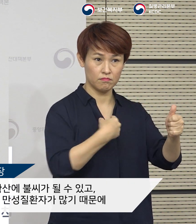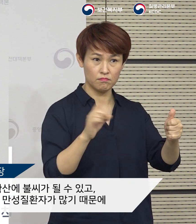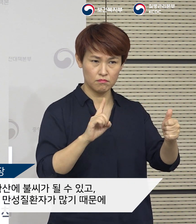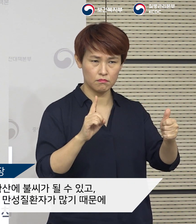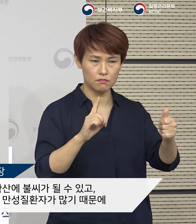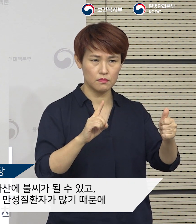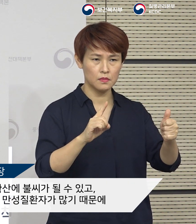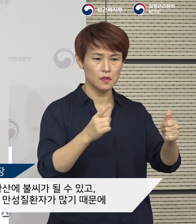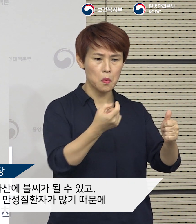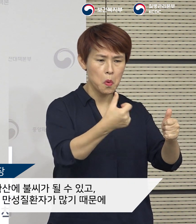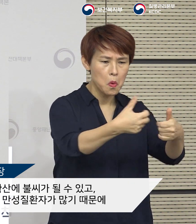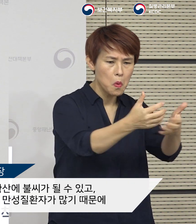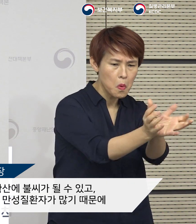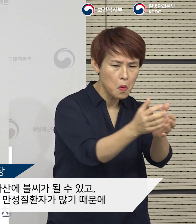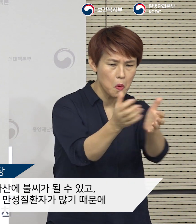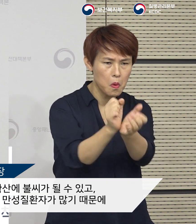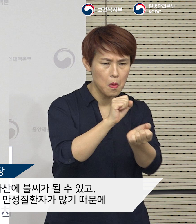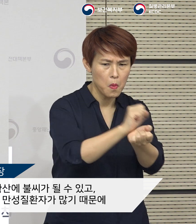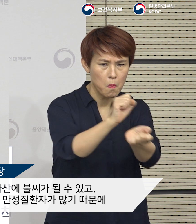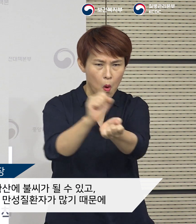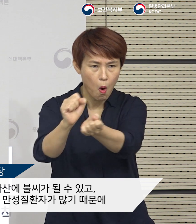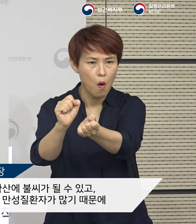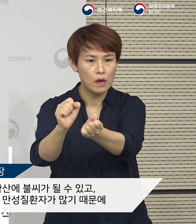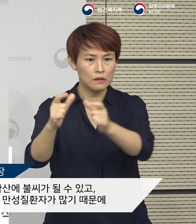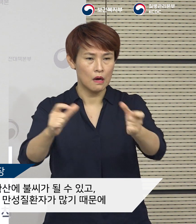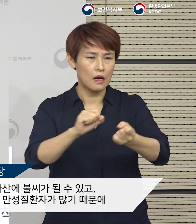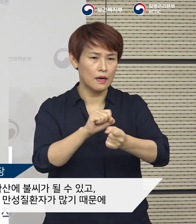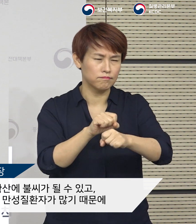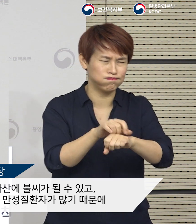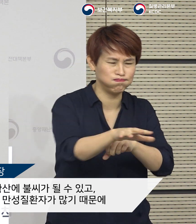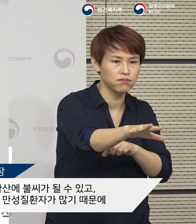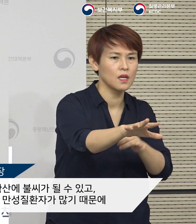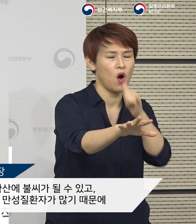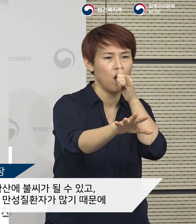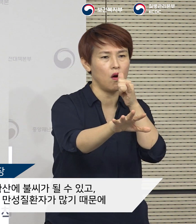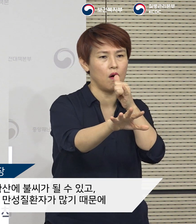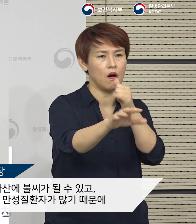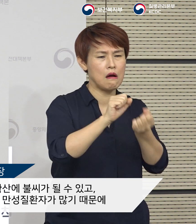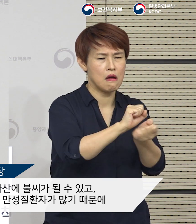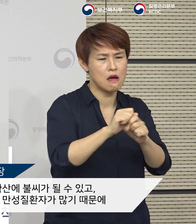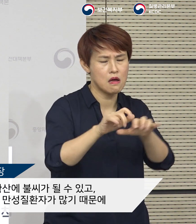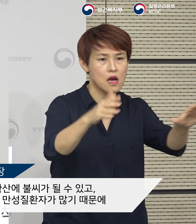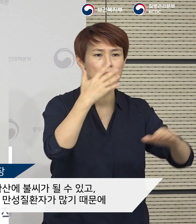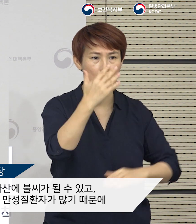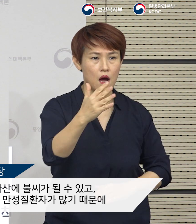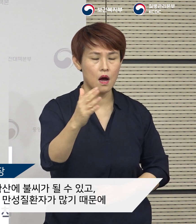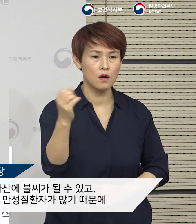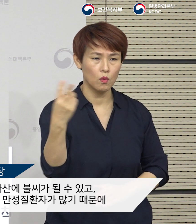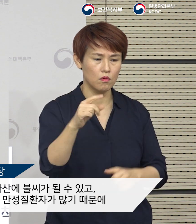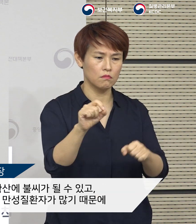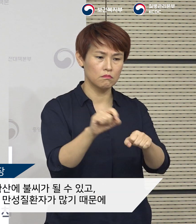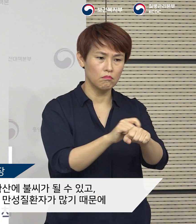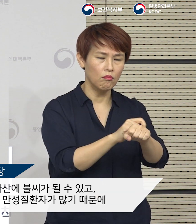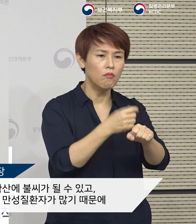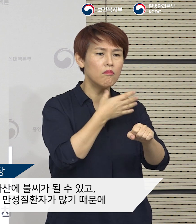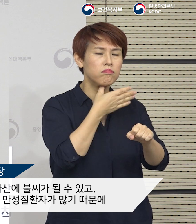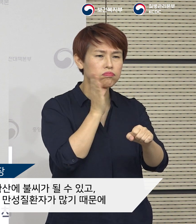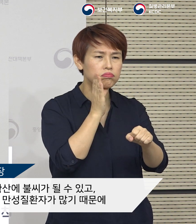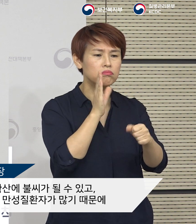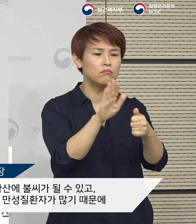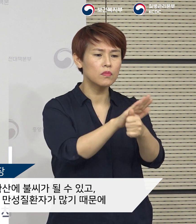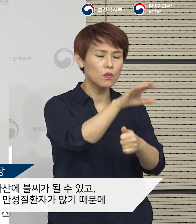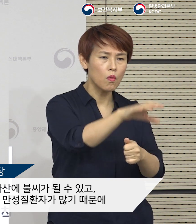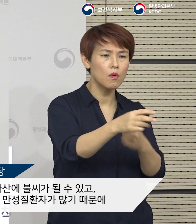소규모 집단 감염은 지역사회 확산의 불씨가 될 수 있고 특히 요양병원과 요양시설은